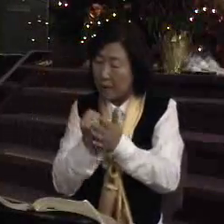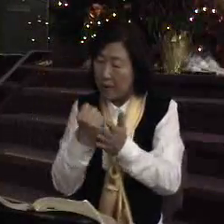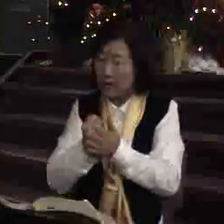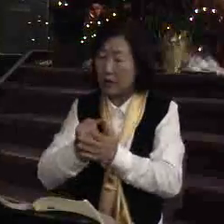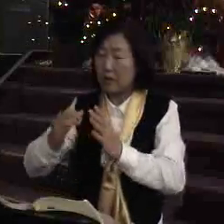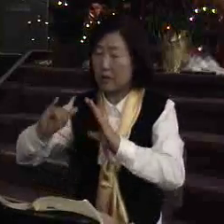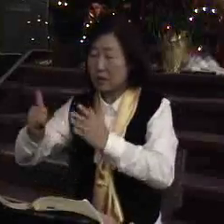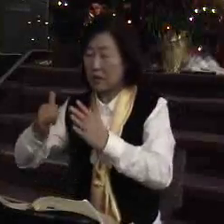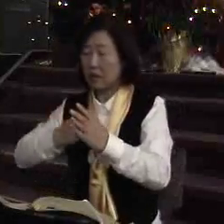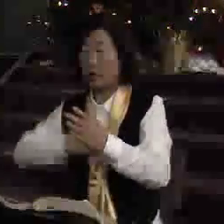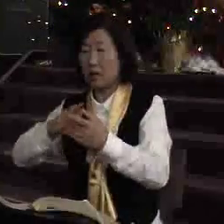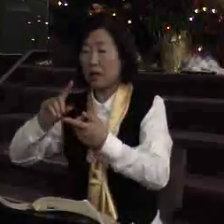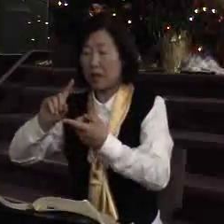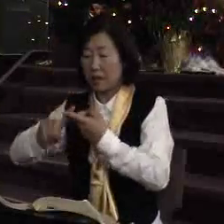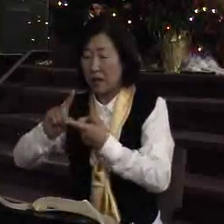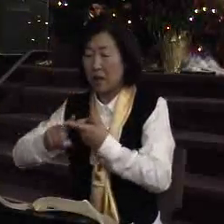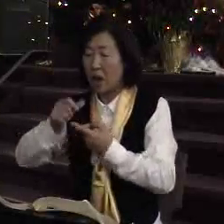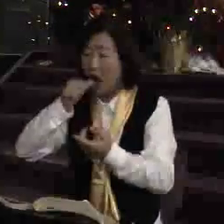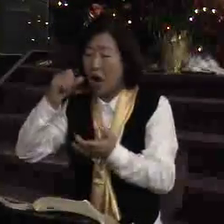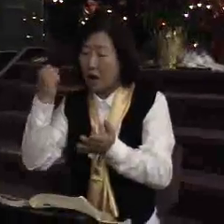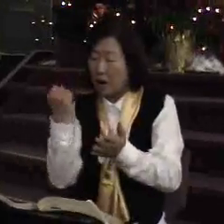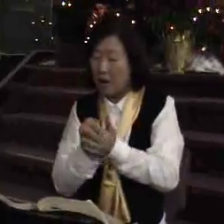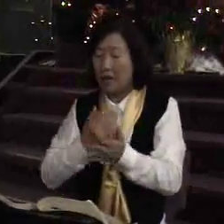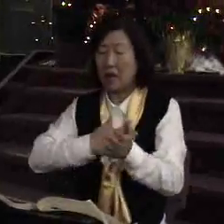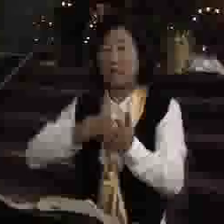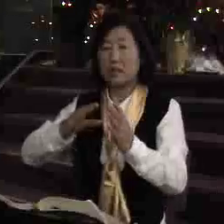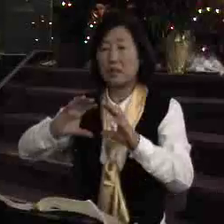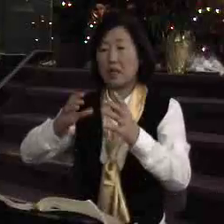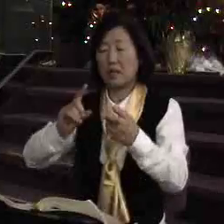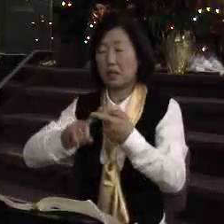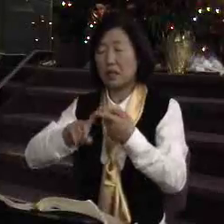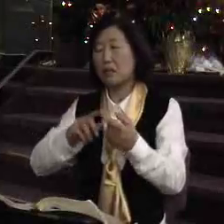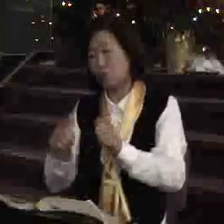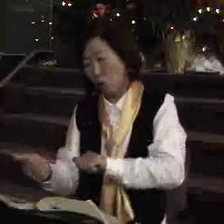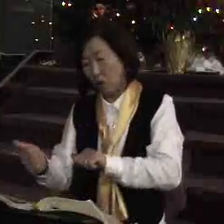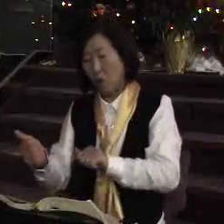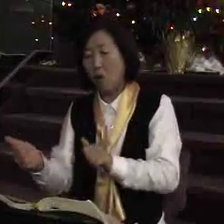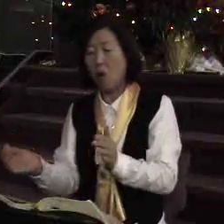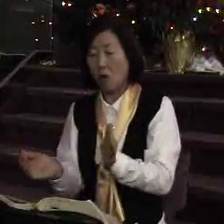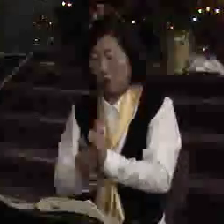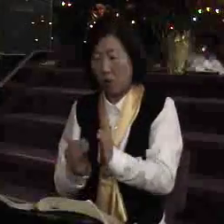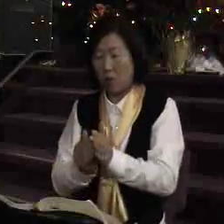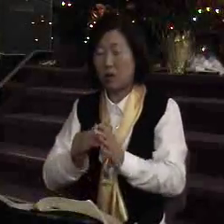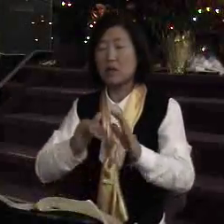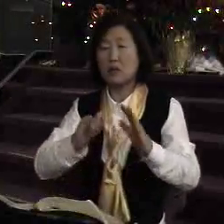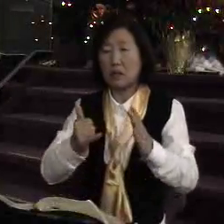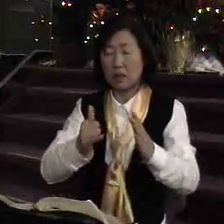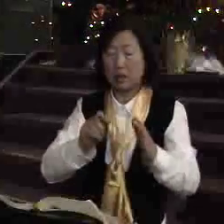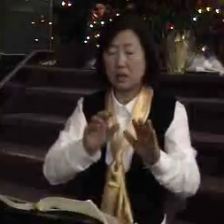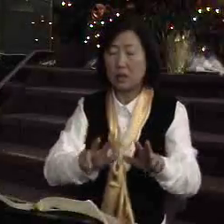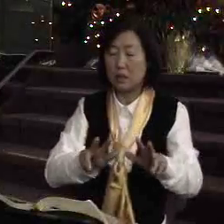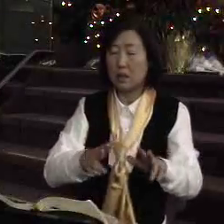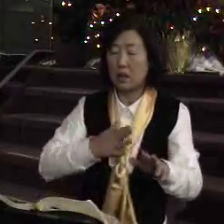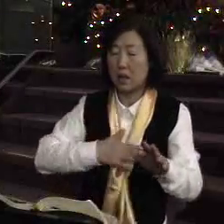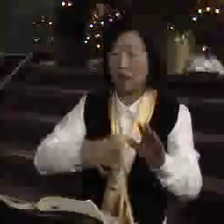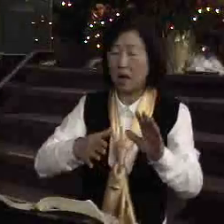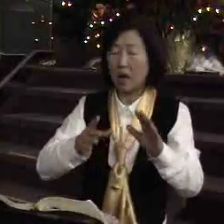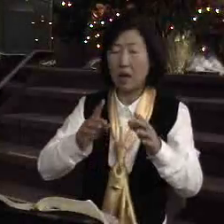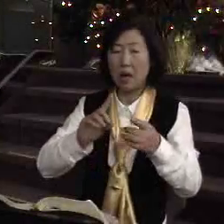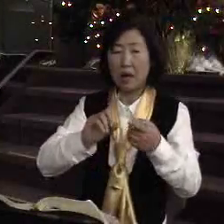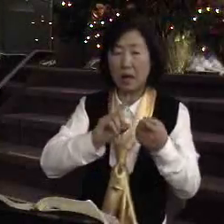세상은 나에 대하여 못 박혔다. 무슨 말씀입니까? 나는 세상에 대해 이제 죽었고 세상은 이제 나에